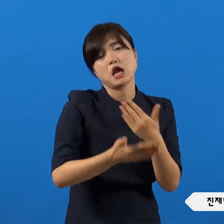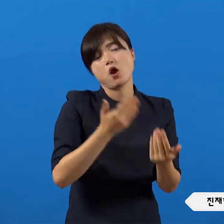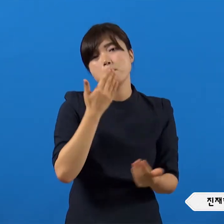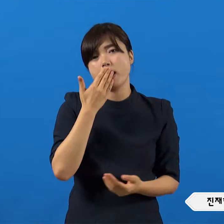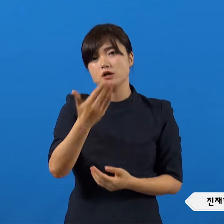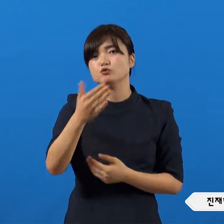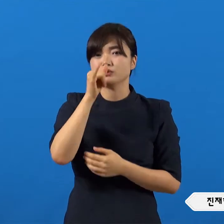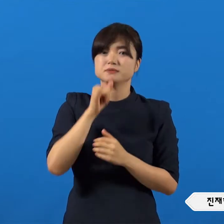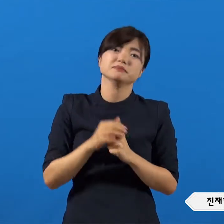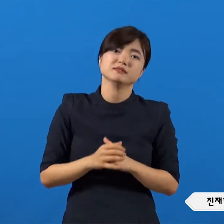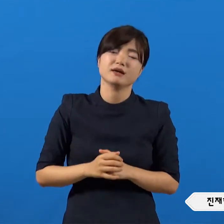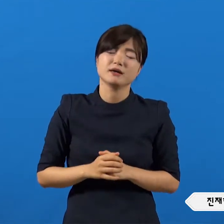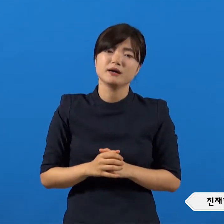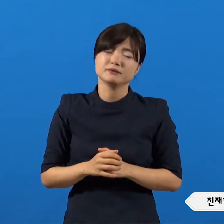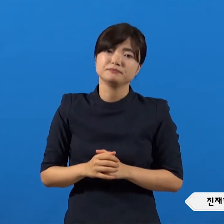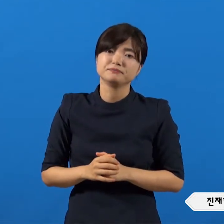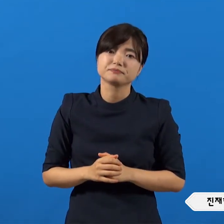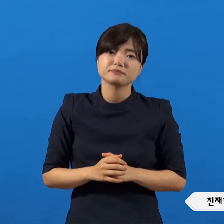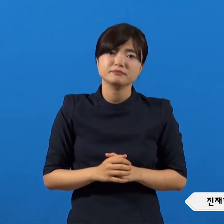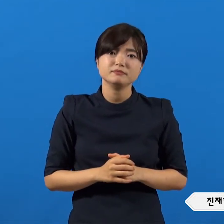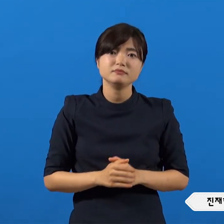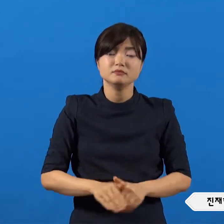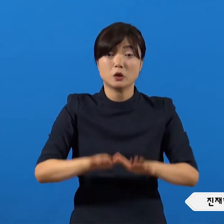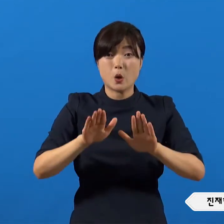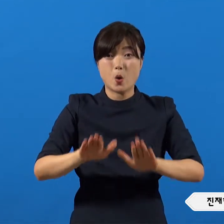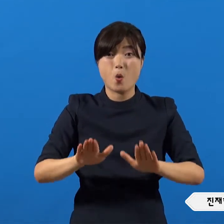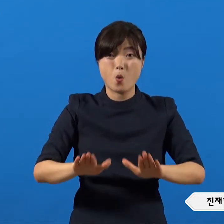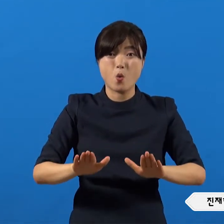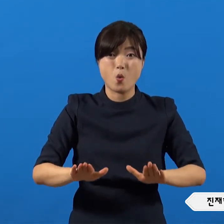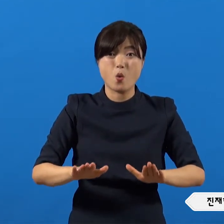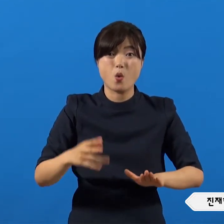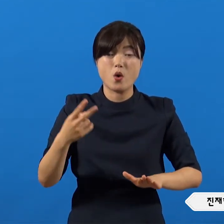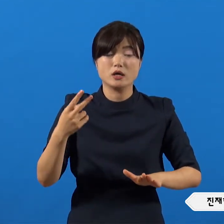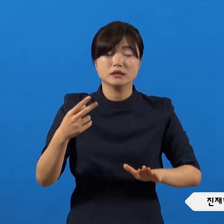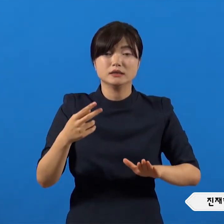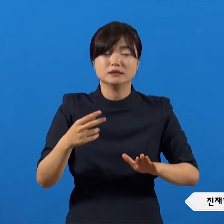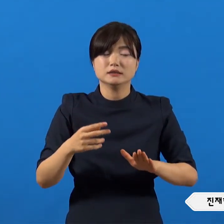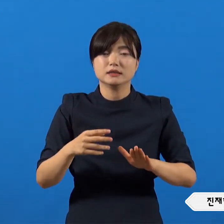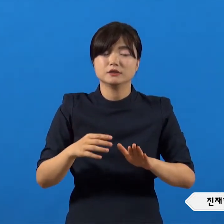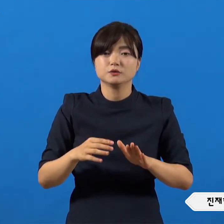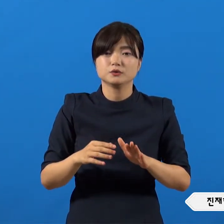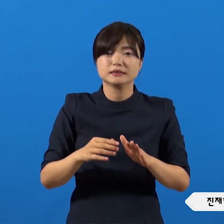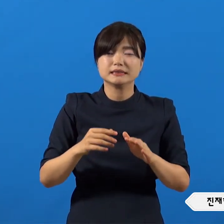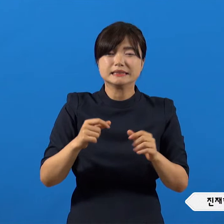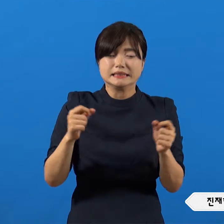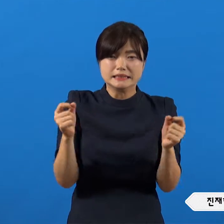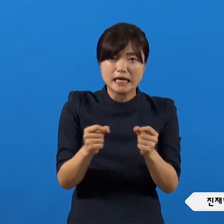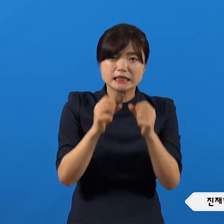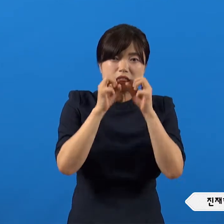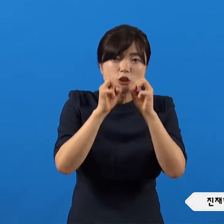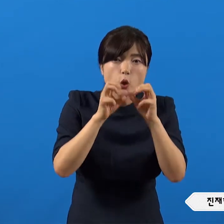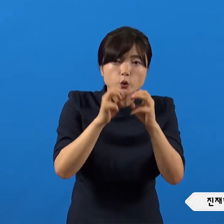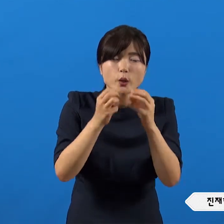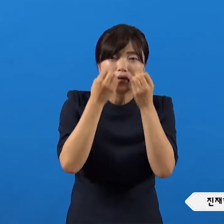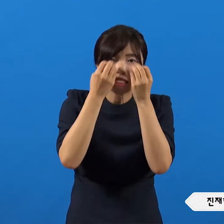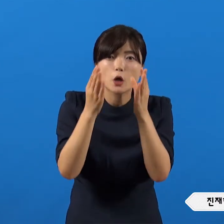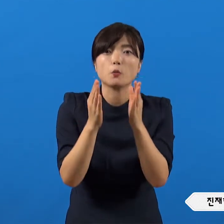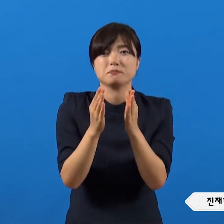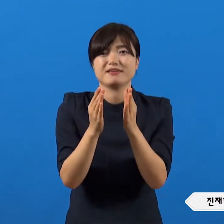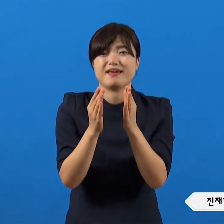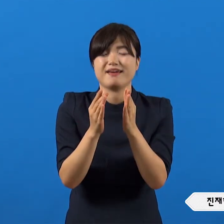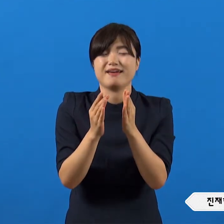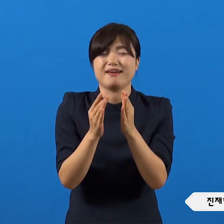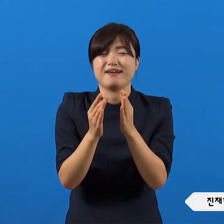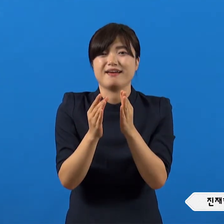체험하기 때문입니다. 올해에도 2011년 단기 선교가 새롭게